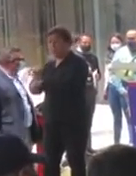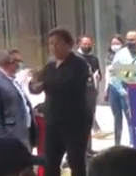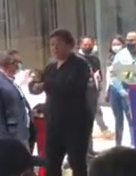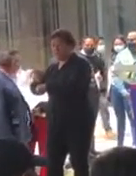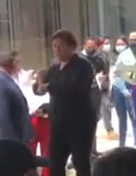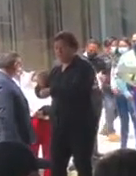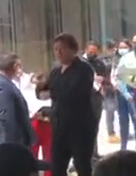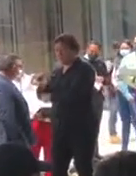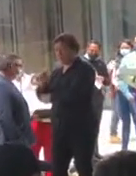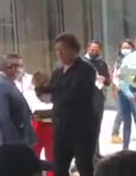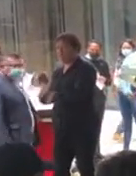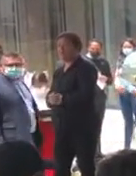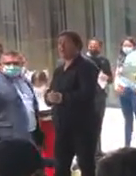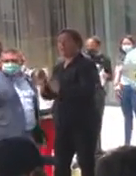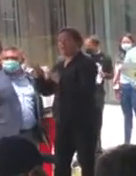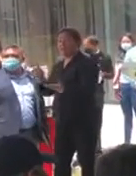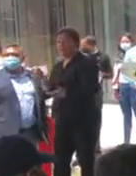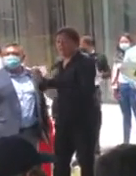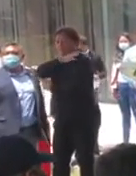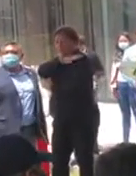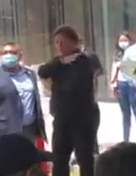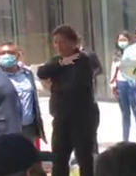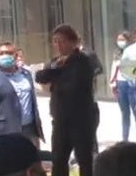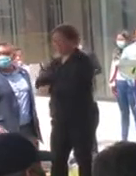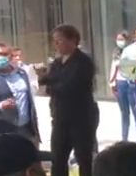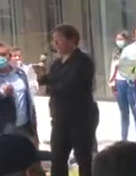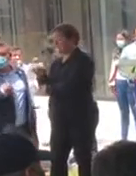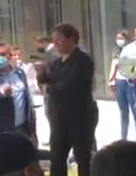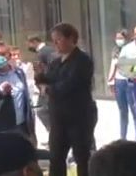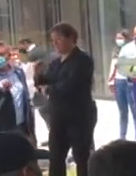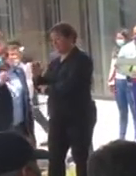la presencia de lass